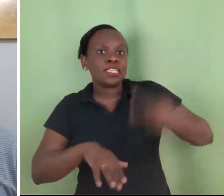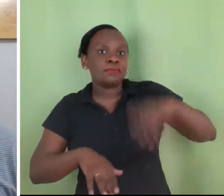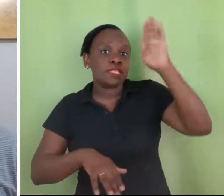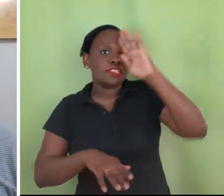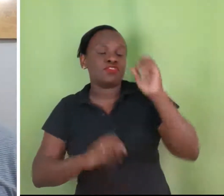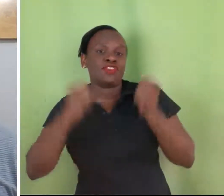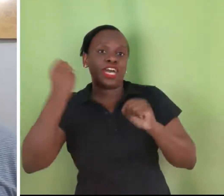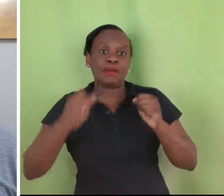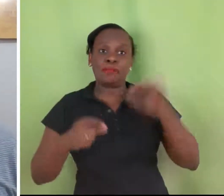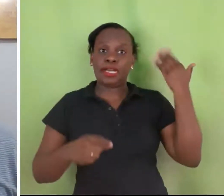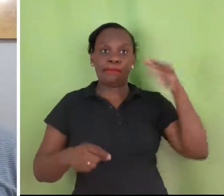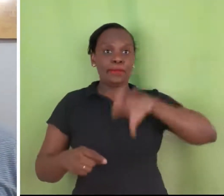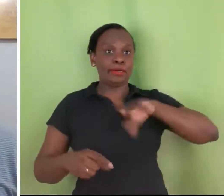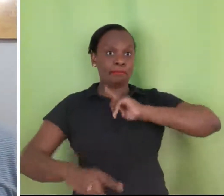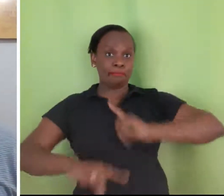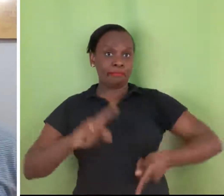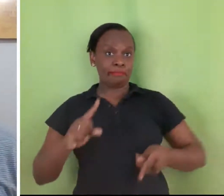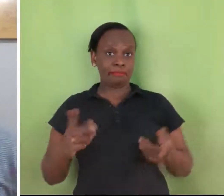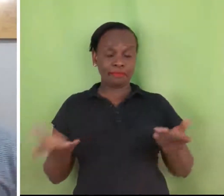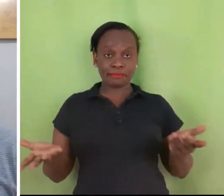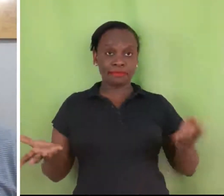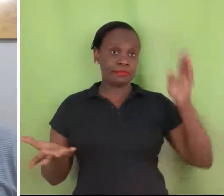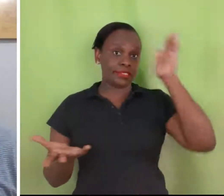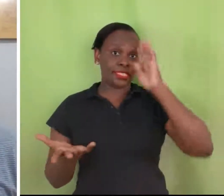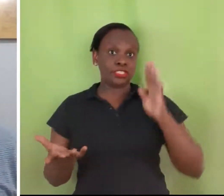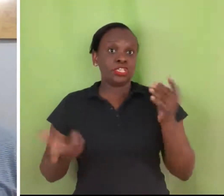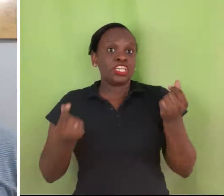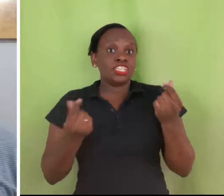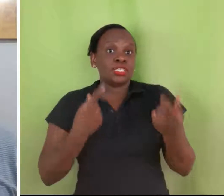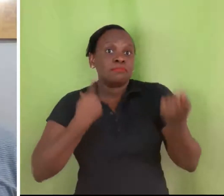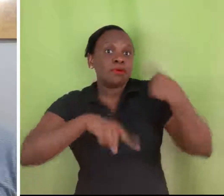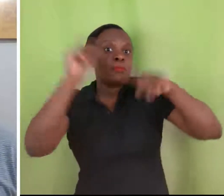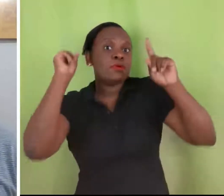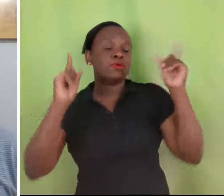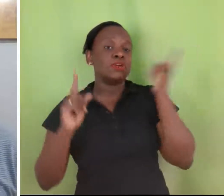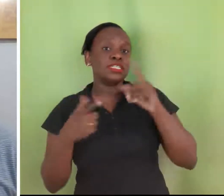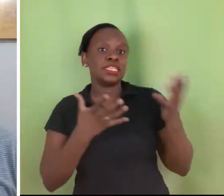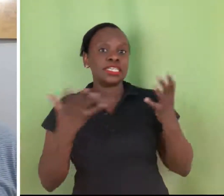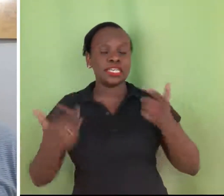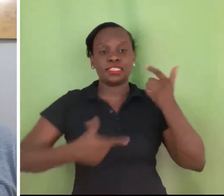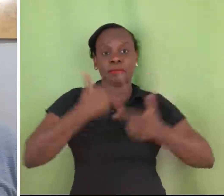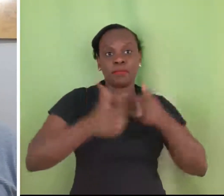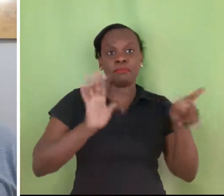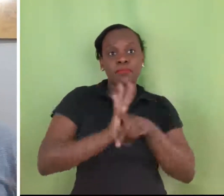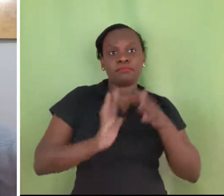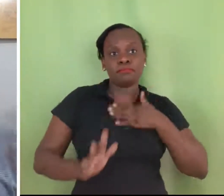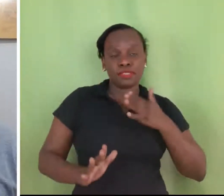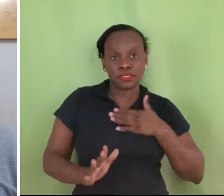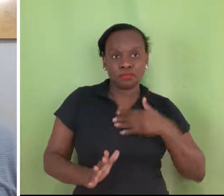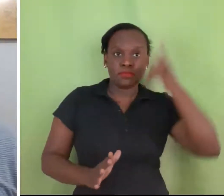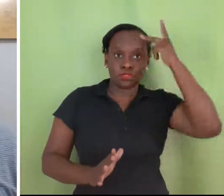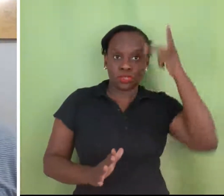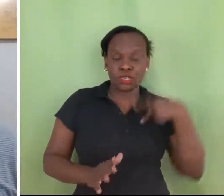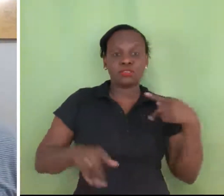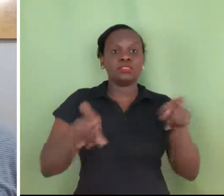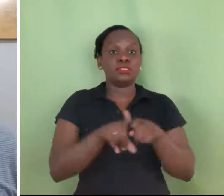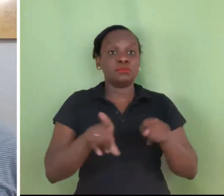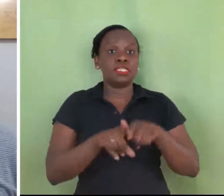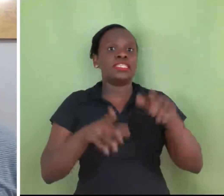era proibido por Portugal, né, para que o Brasil pudesse enriquecer também com essa atividade, né, que o Brasil também